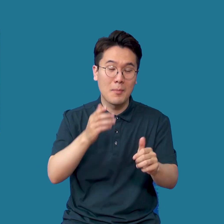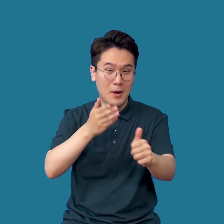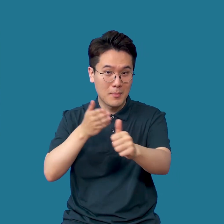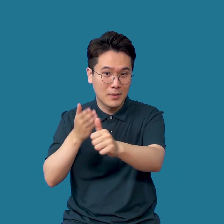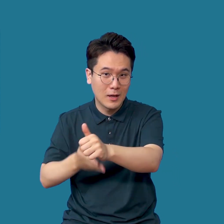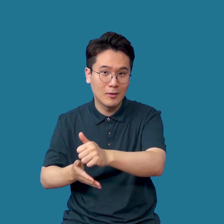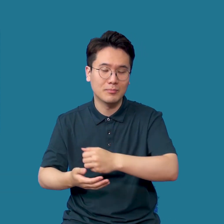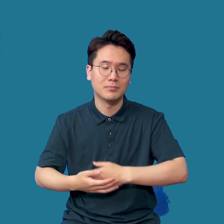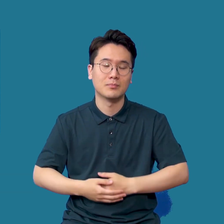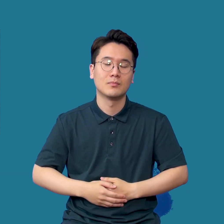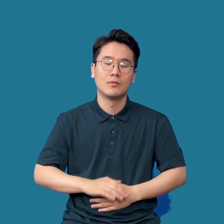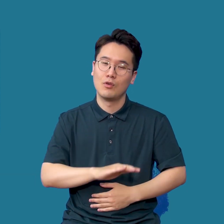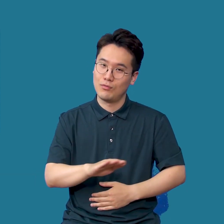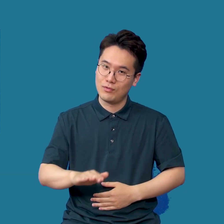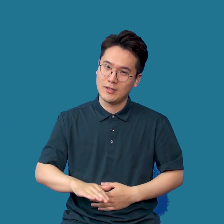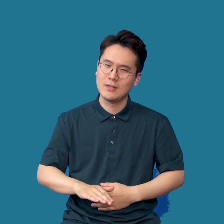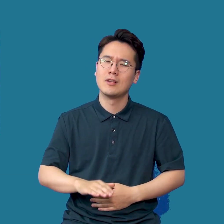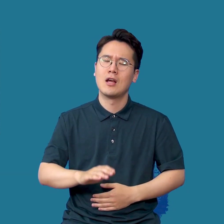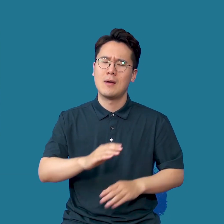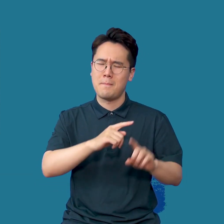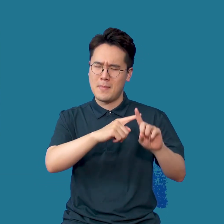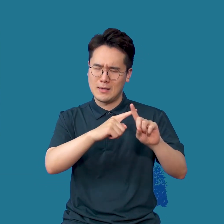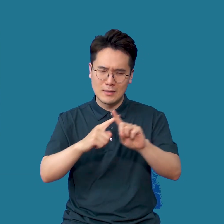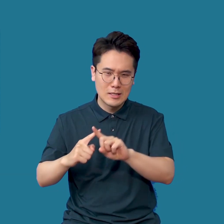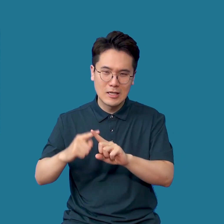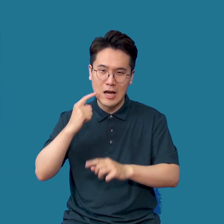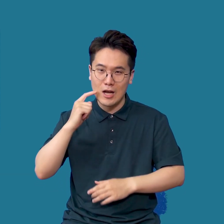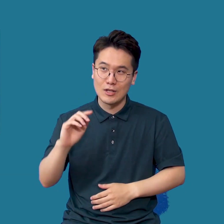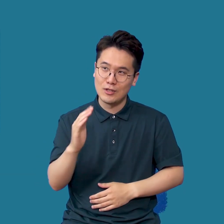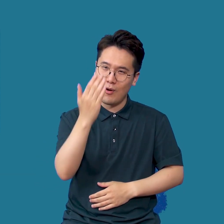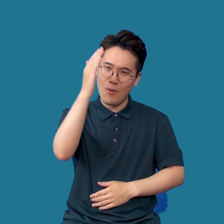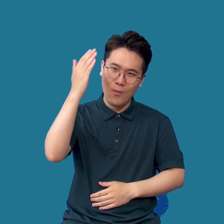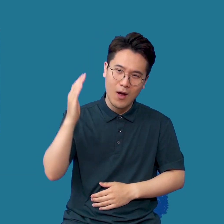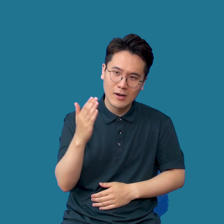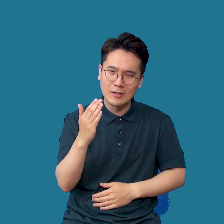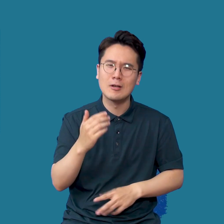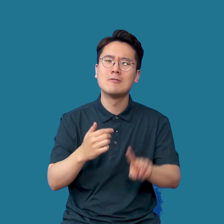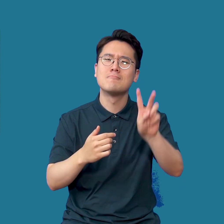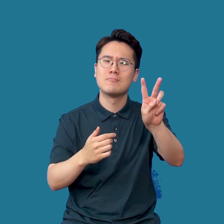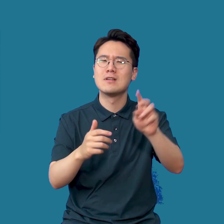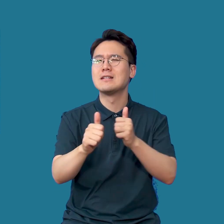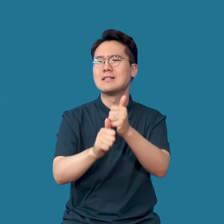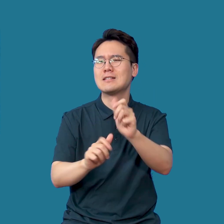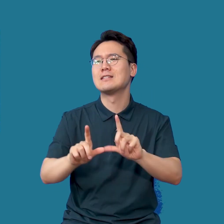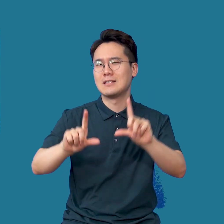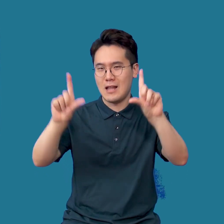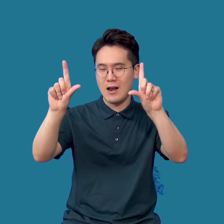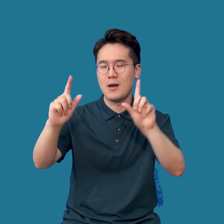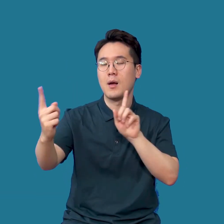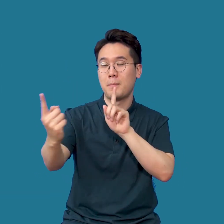바랍니다. 우리는 반드시 영광스러운 V-Day를 맞게 될 것입니다.